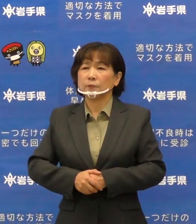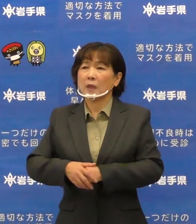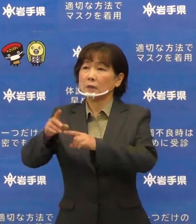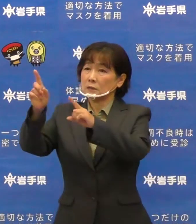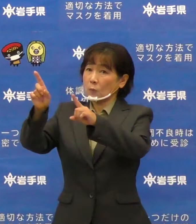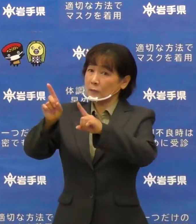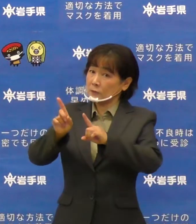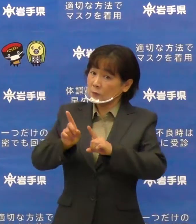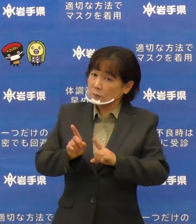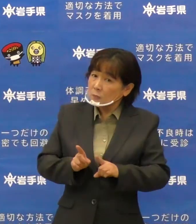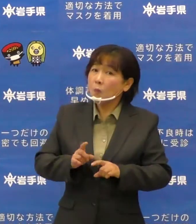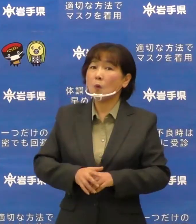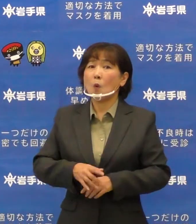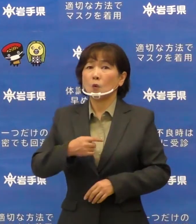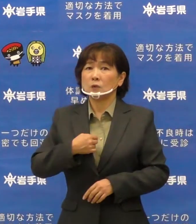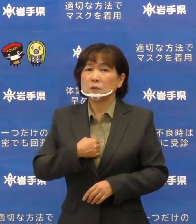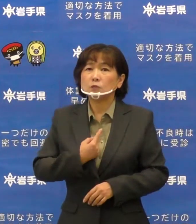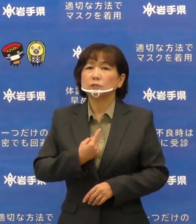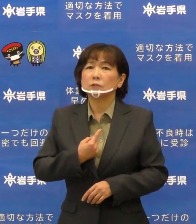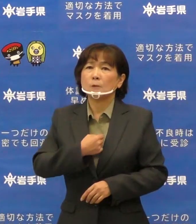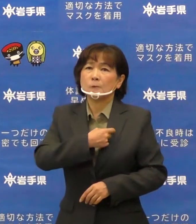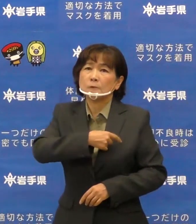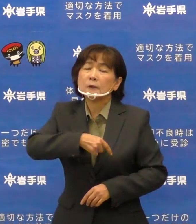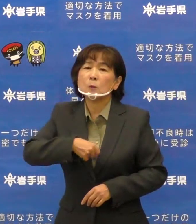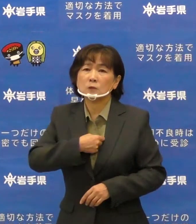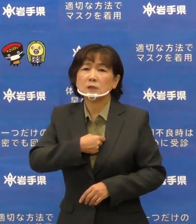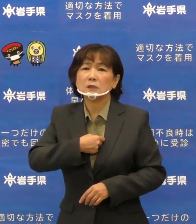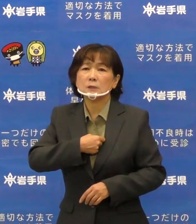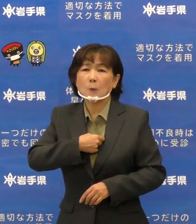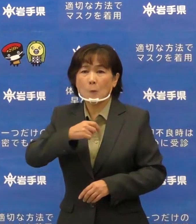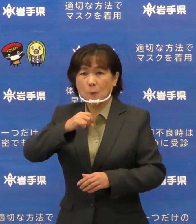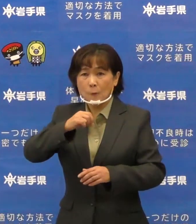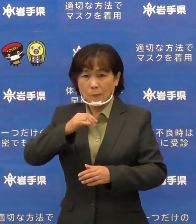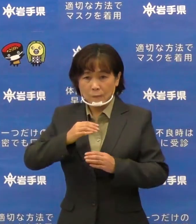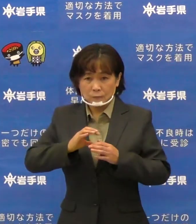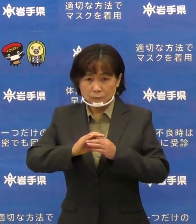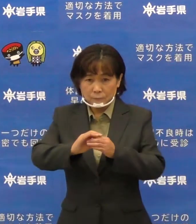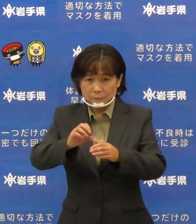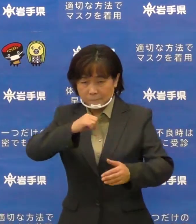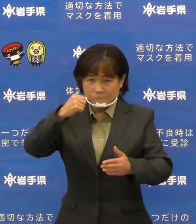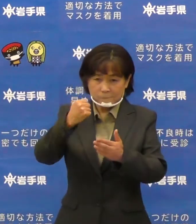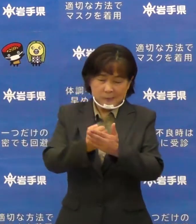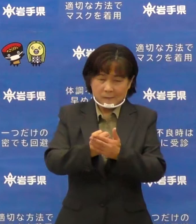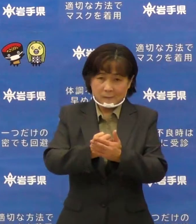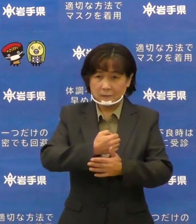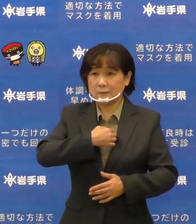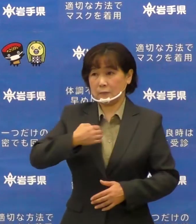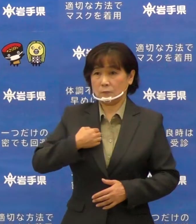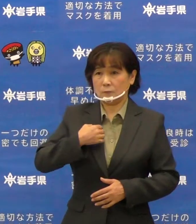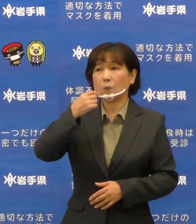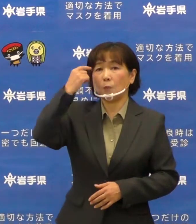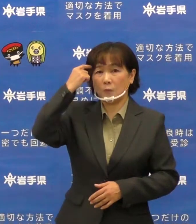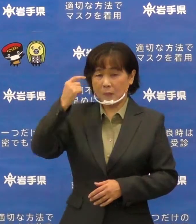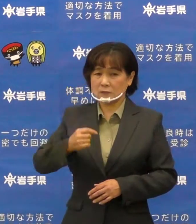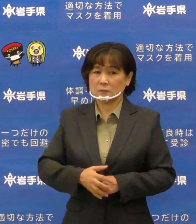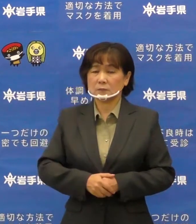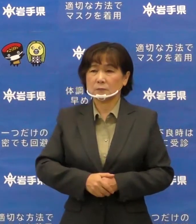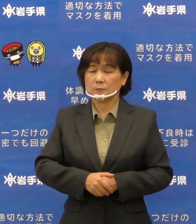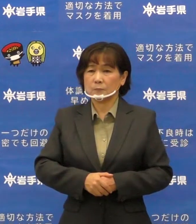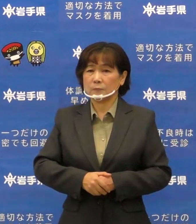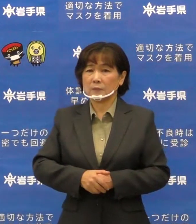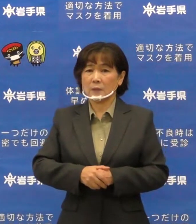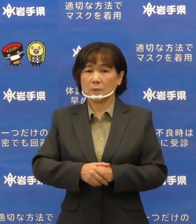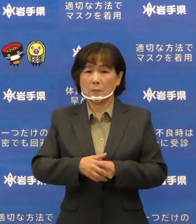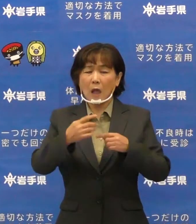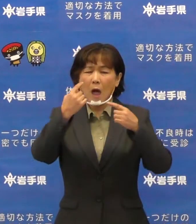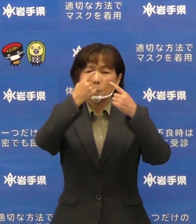理想を実現しようというエネルギーがこうコンコンと湧いてくるということだと思いますね。こう個人